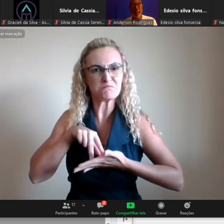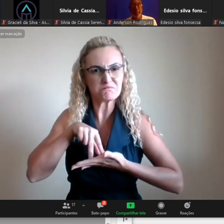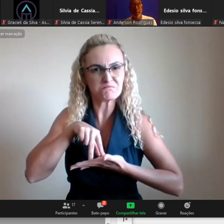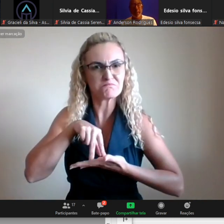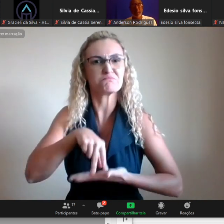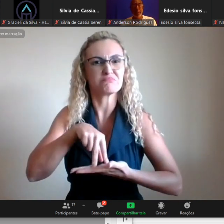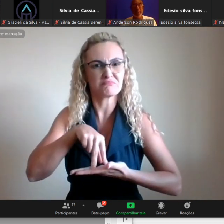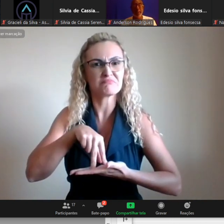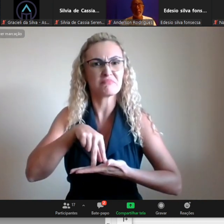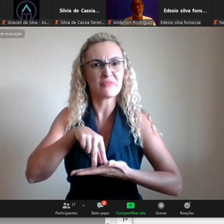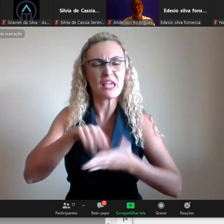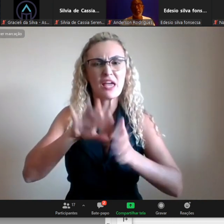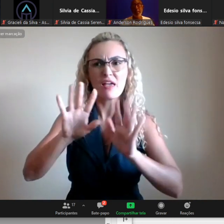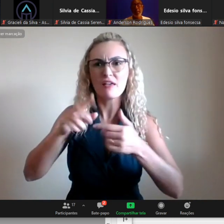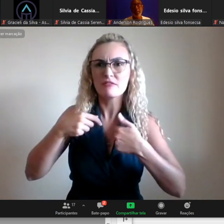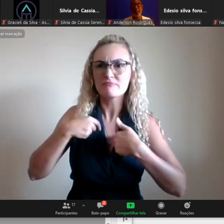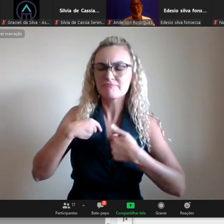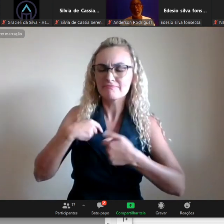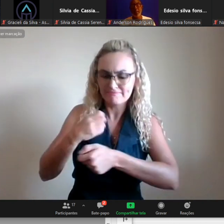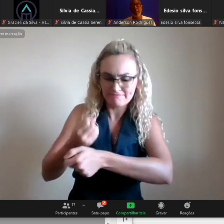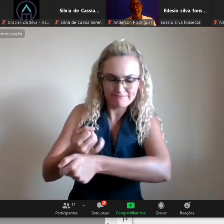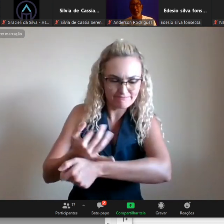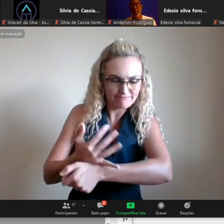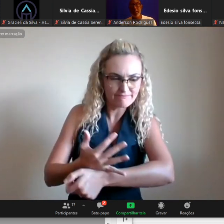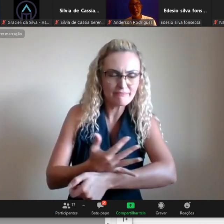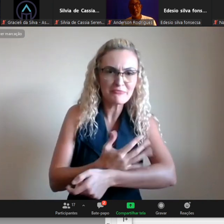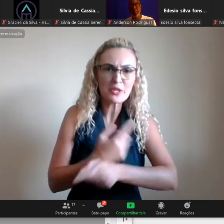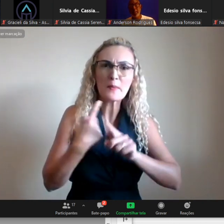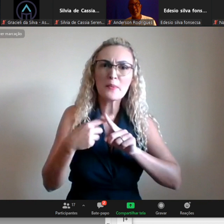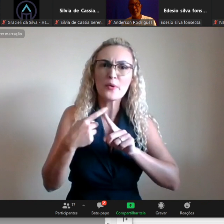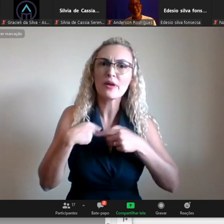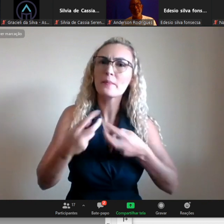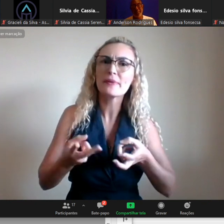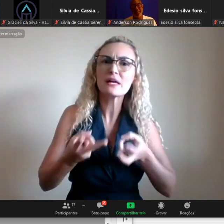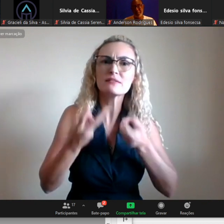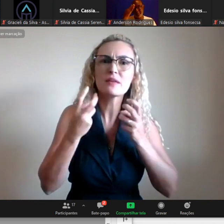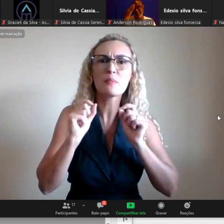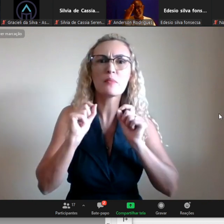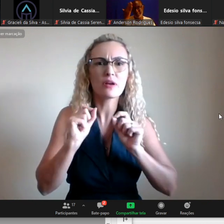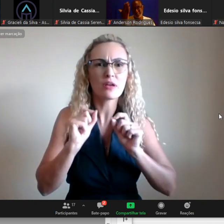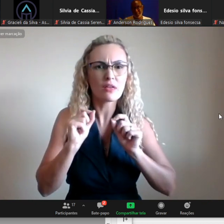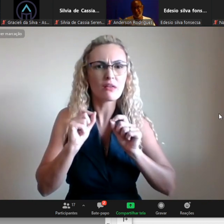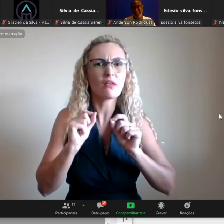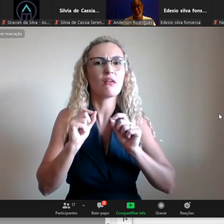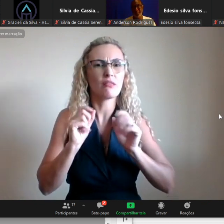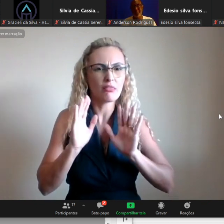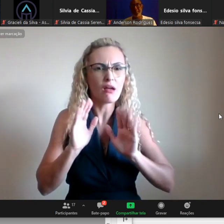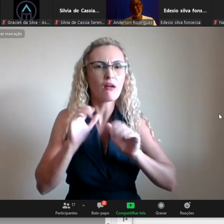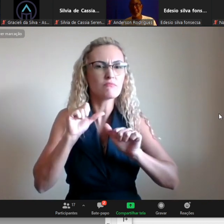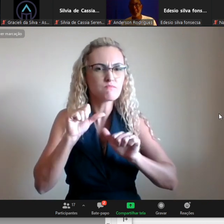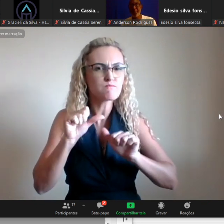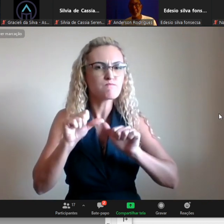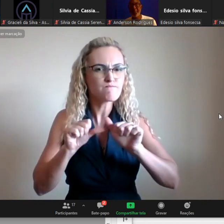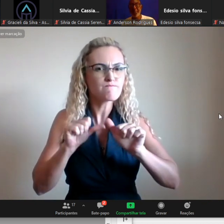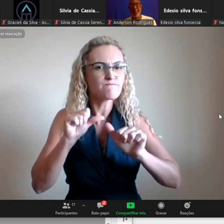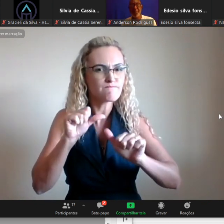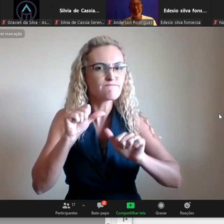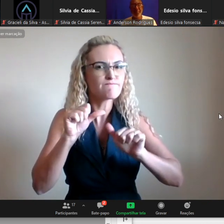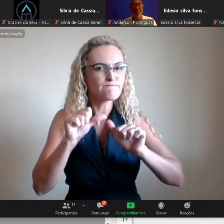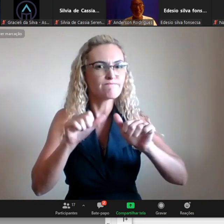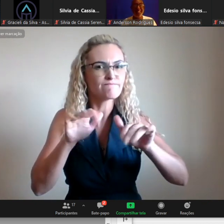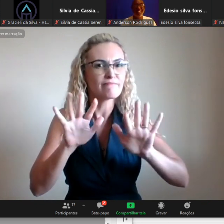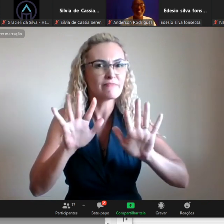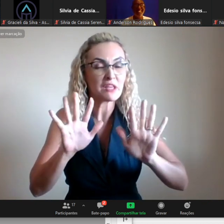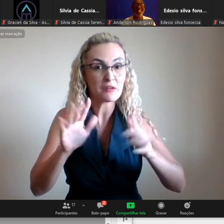essa realidade ainda bem que está mudando devagarzinho, mas está mudando. E eu estou emocionada, estou arrepiada